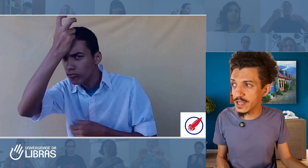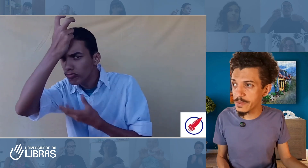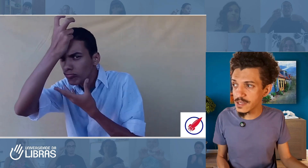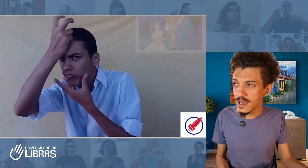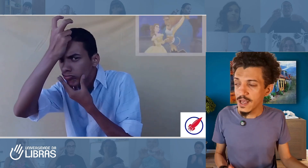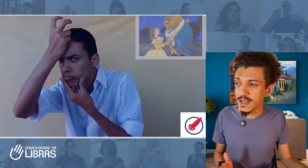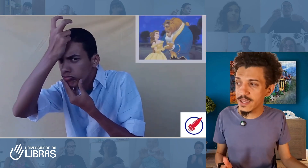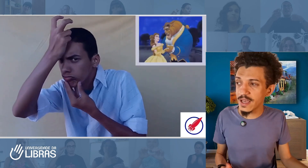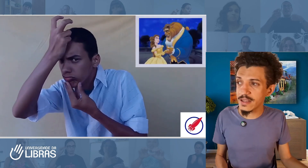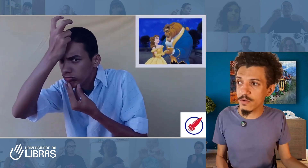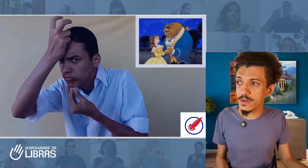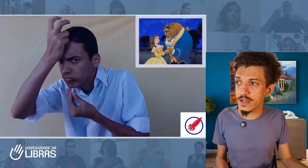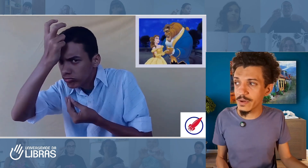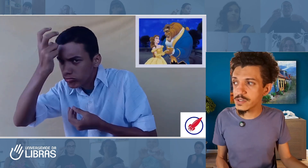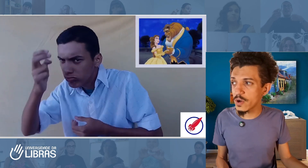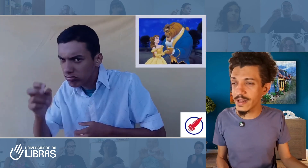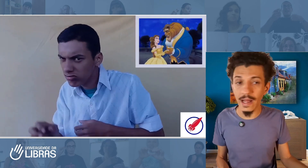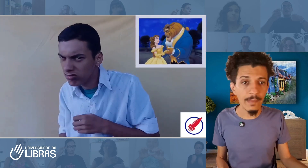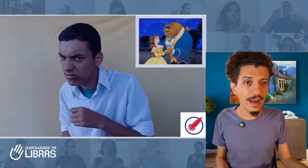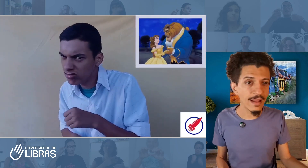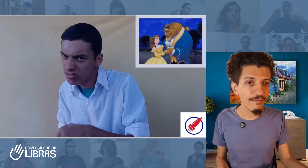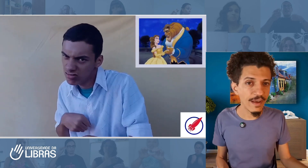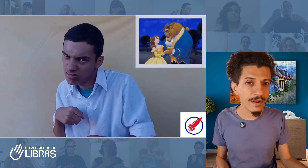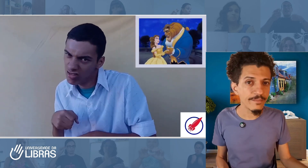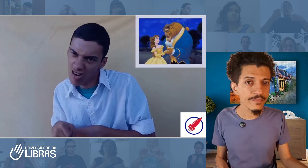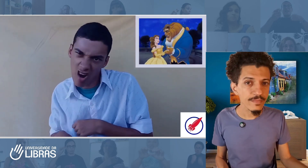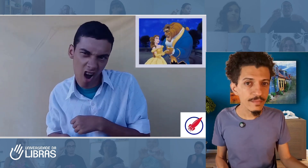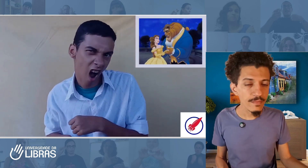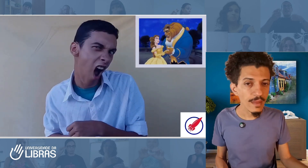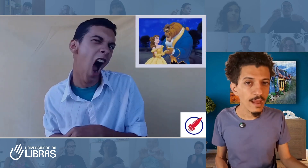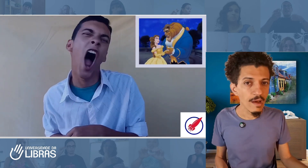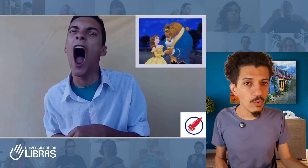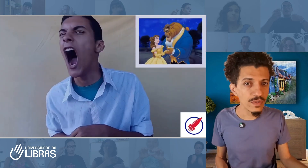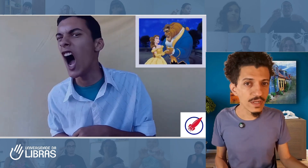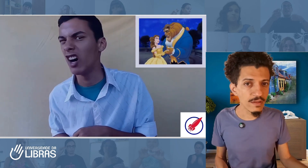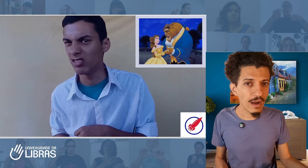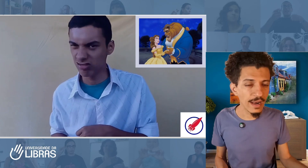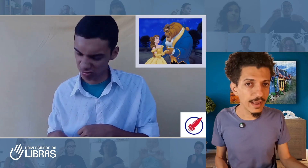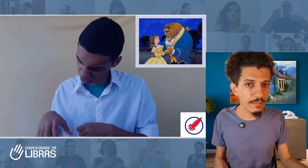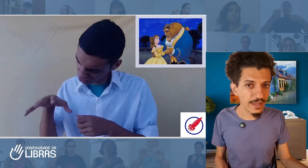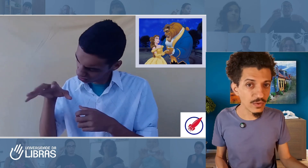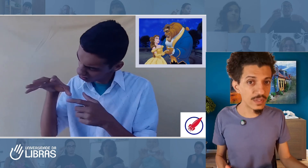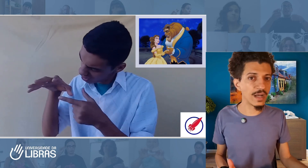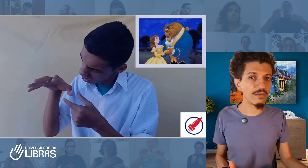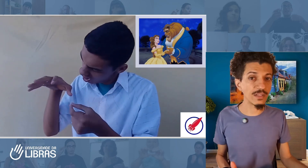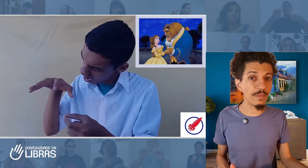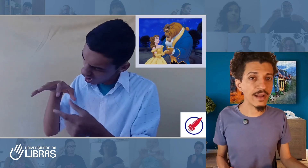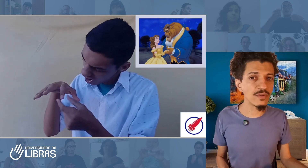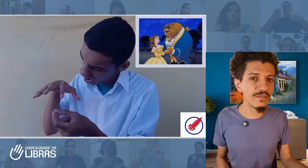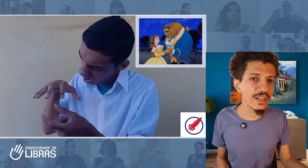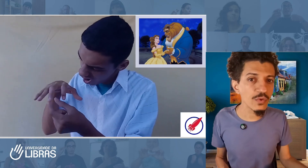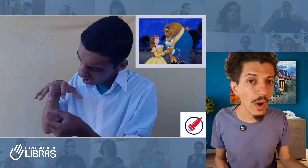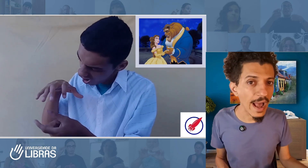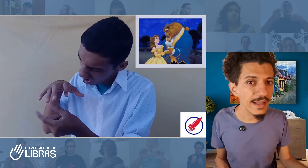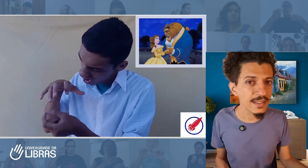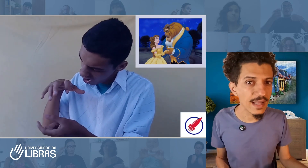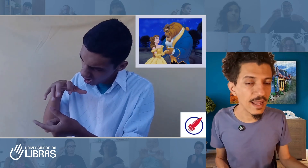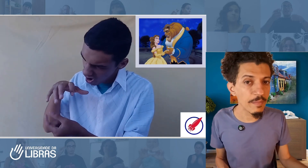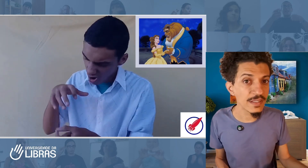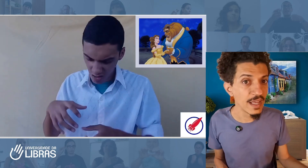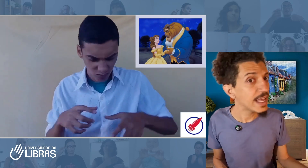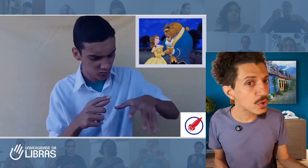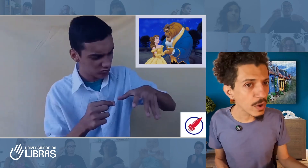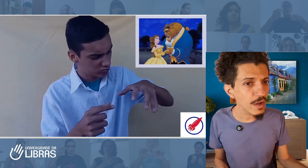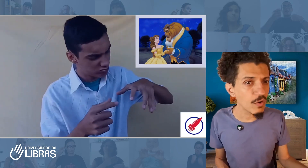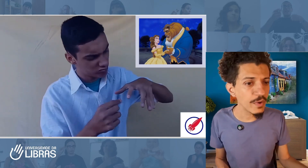fluente em Libras, e aqui ele está contando a história da Bela e da Fera, usando a Libras, usando aspectos visuais da